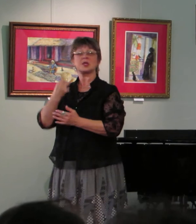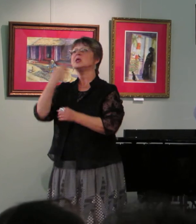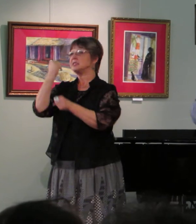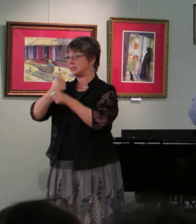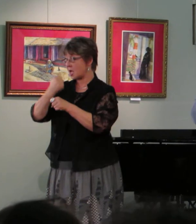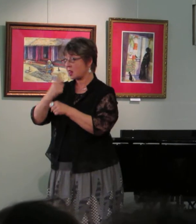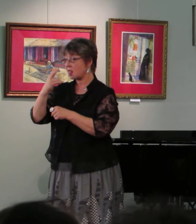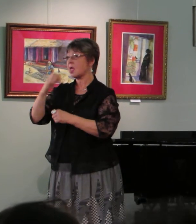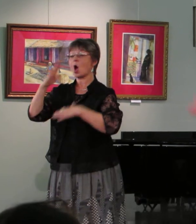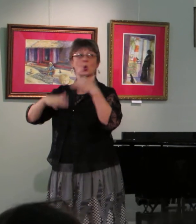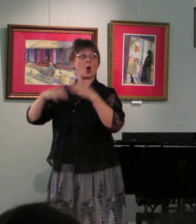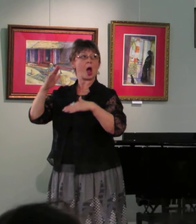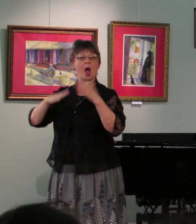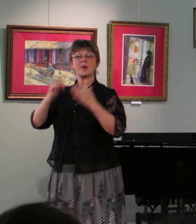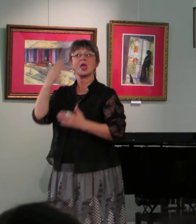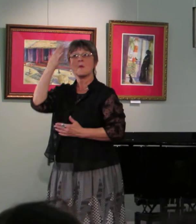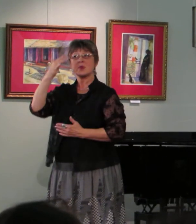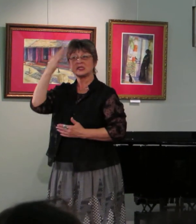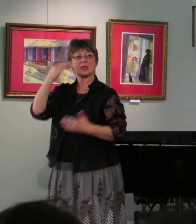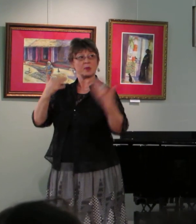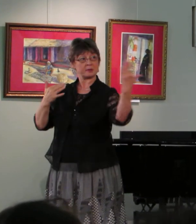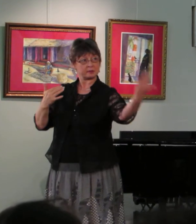сделана руками и мыслями Галины.